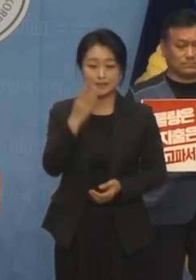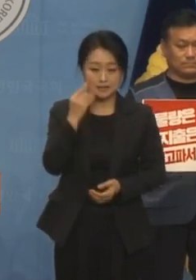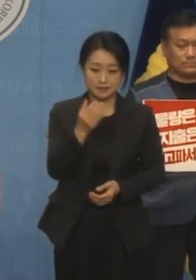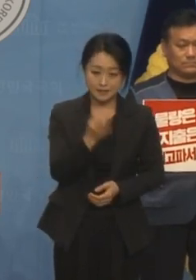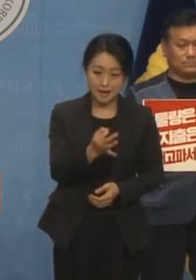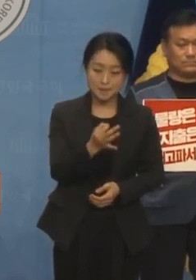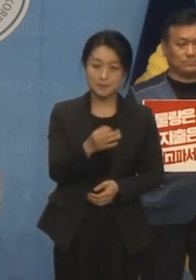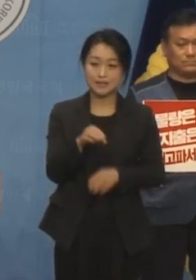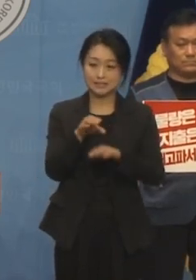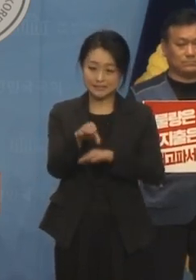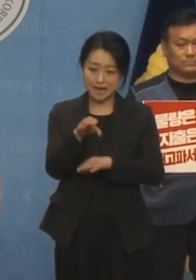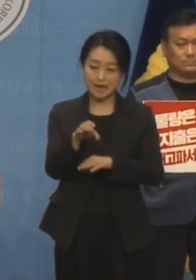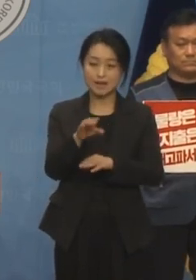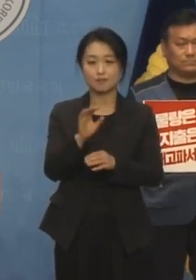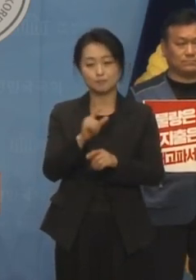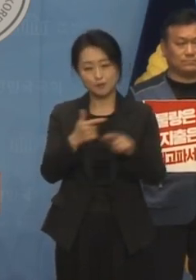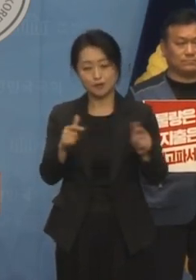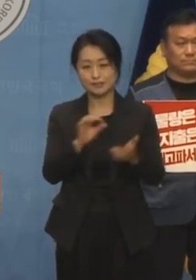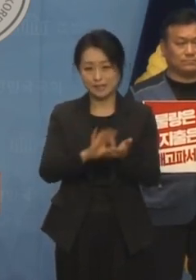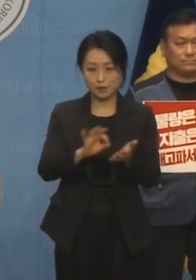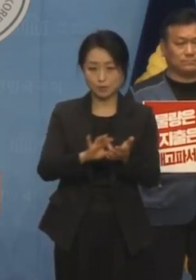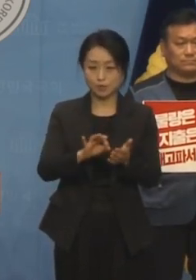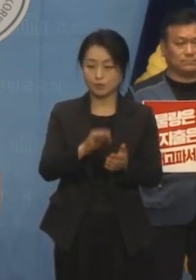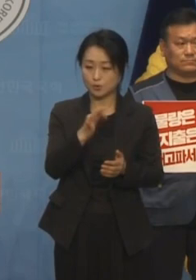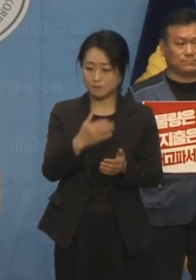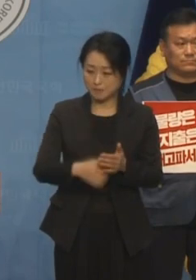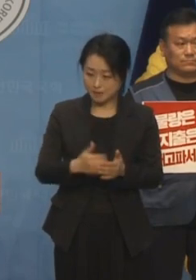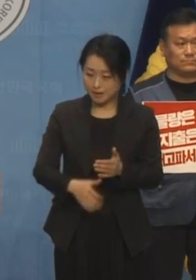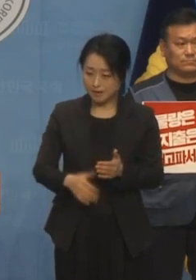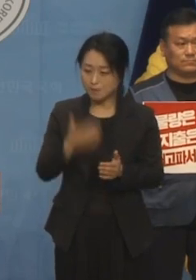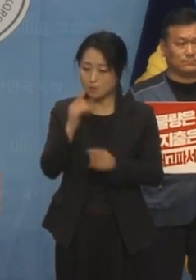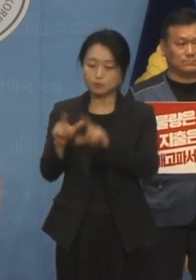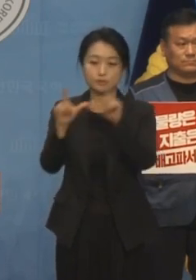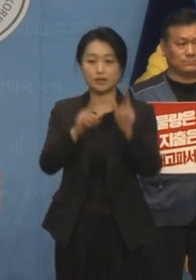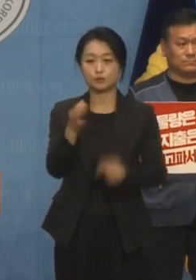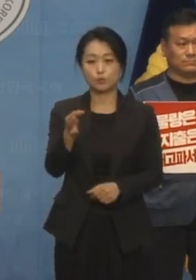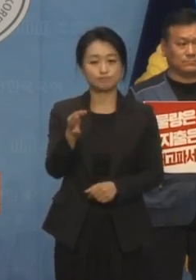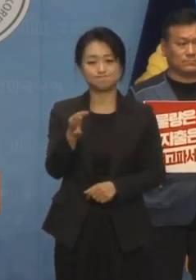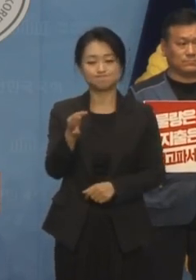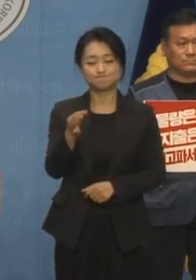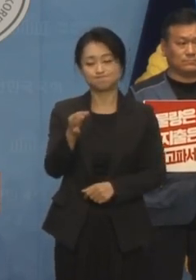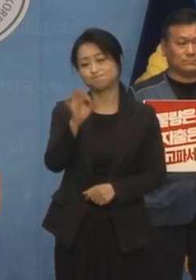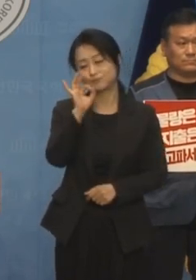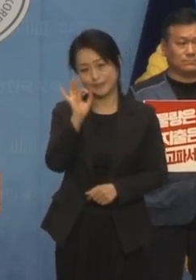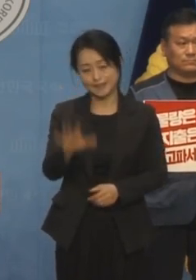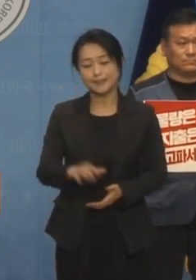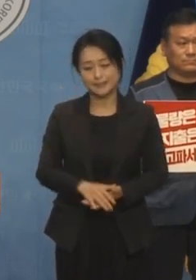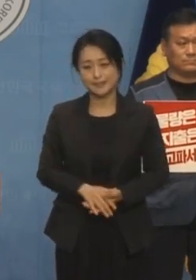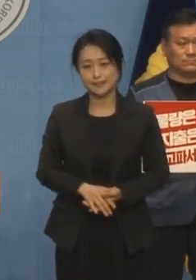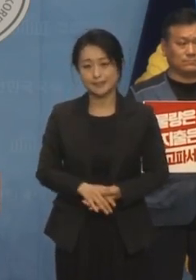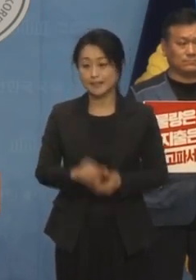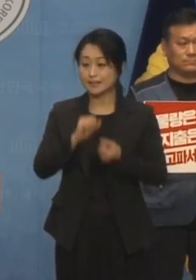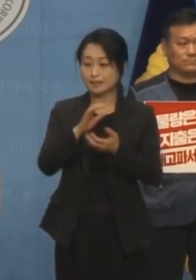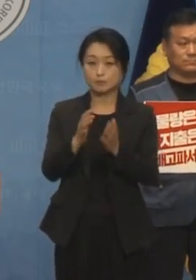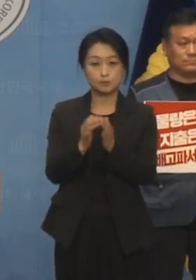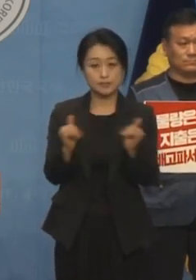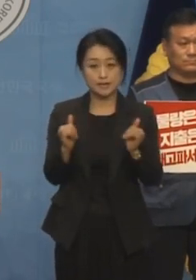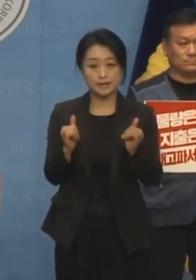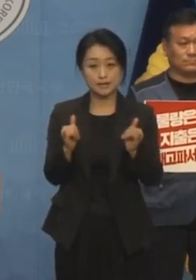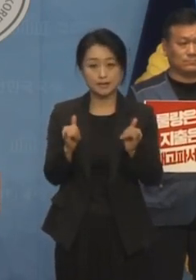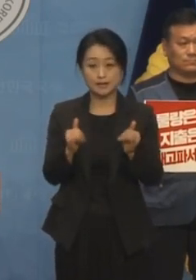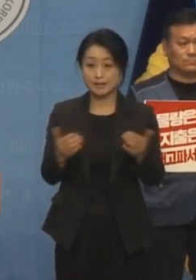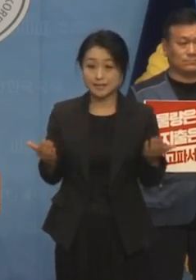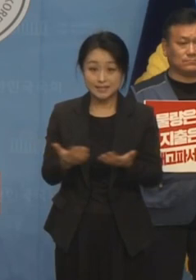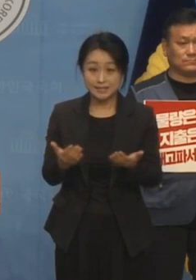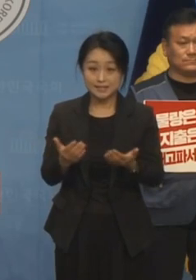기름값, 차량 유지비 등을 제외하고 나면 생활이 불가능한 수준입니다. 택배 노동자들은 사실상